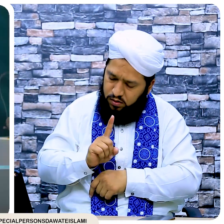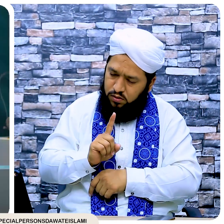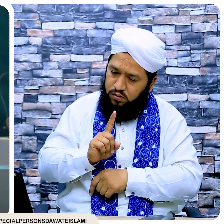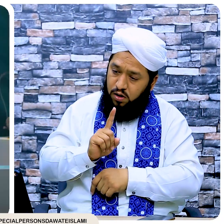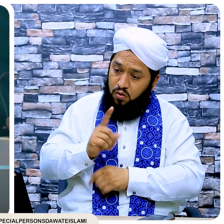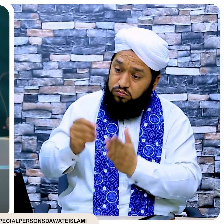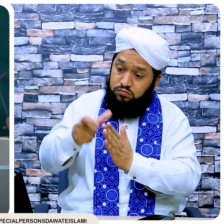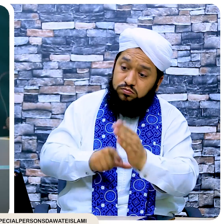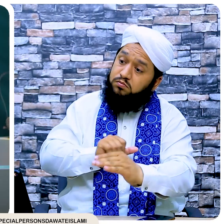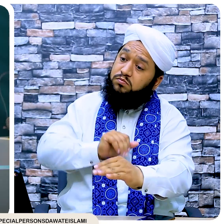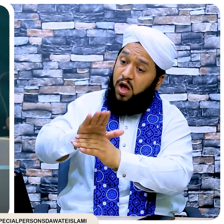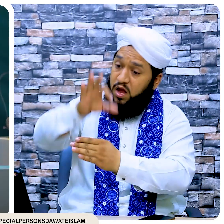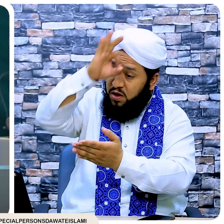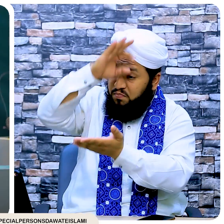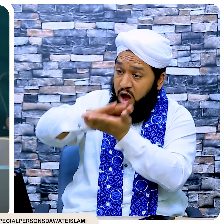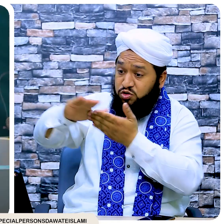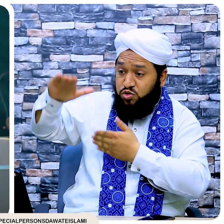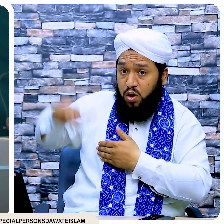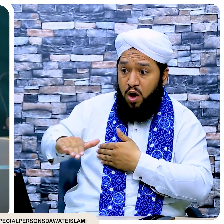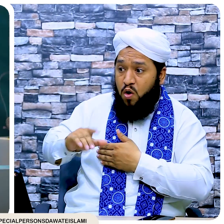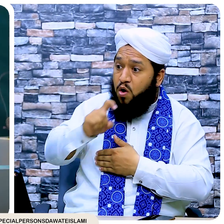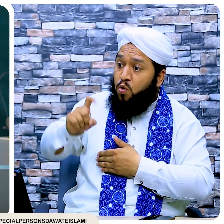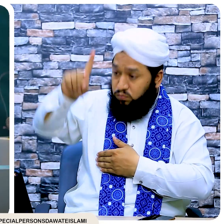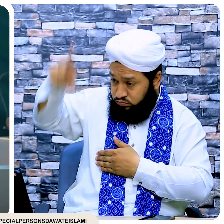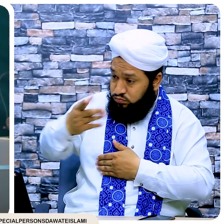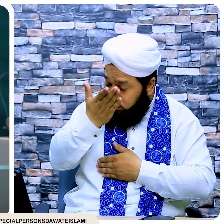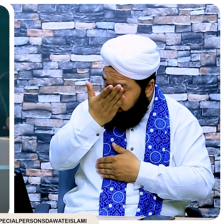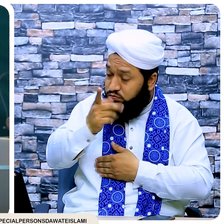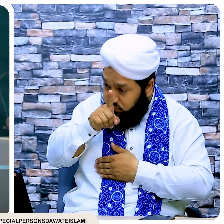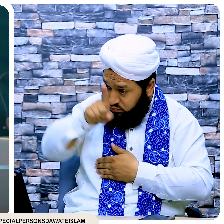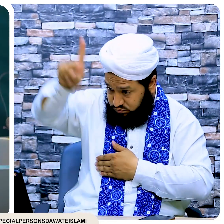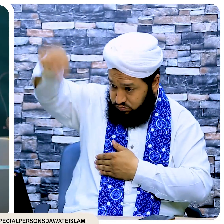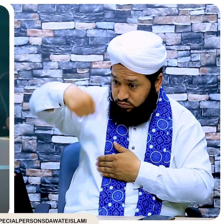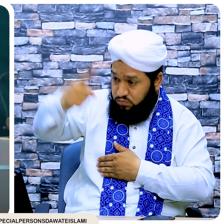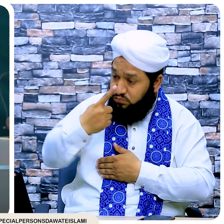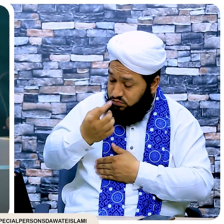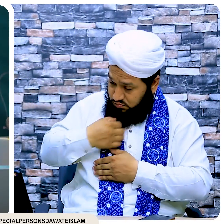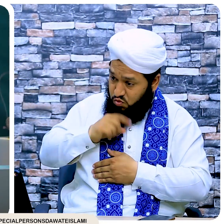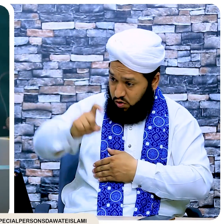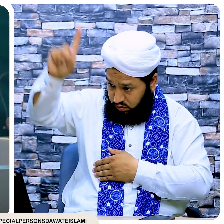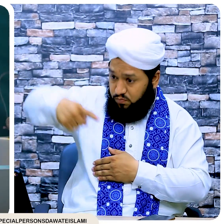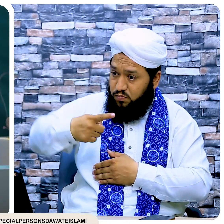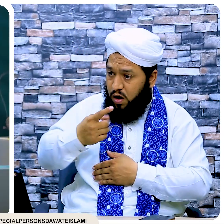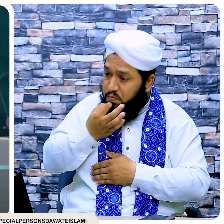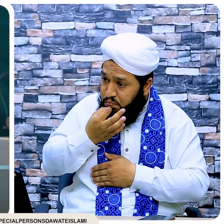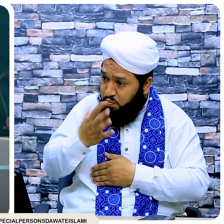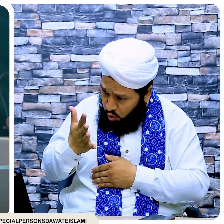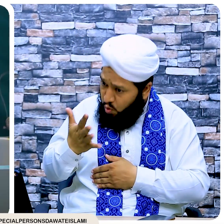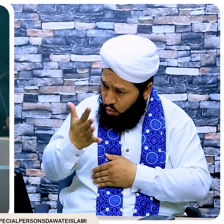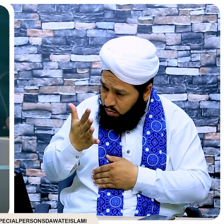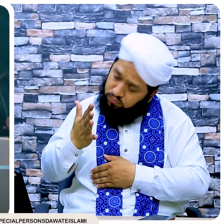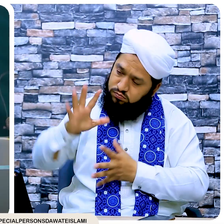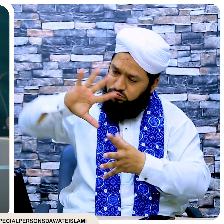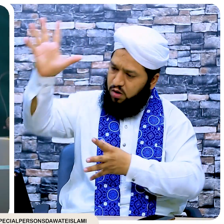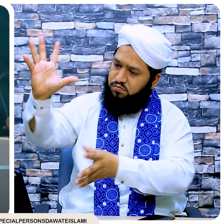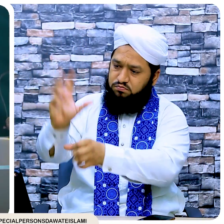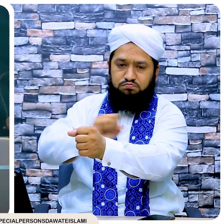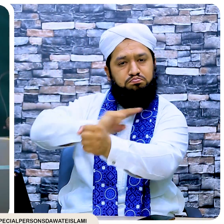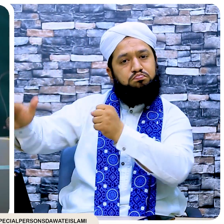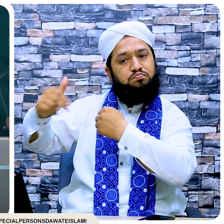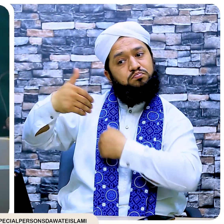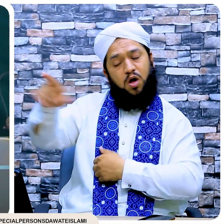لکھا کہ دیکھ، حسین سے میری فرما برداری کے لیے کہے، اگر مان لیں تو یہاں بھیج دے، ورنہ انہیں اور ان کے ساتھیوں کو قتل